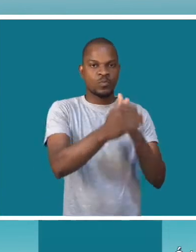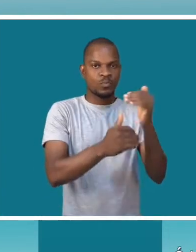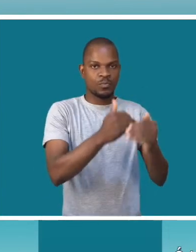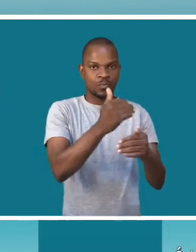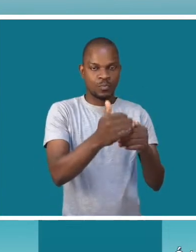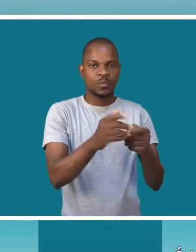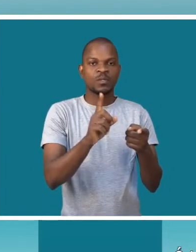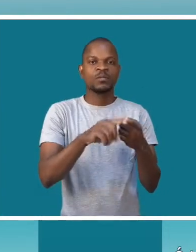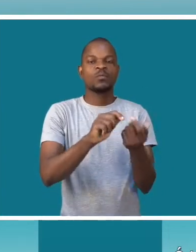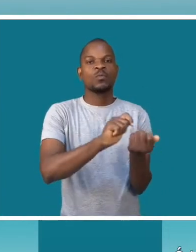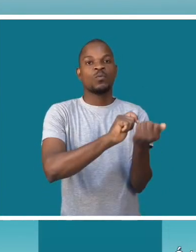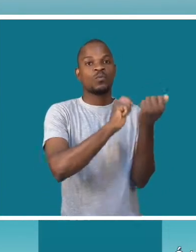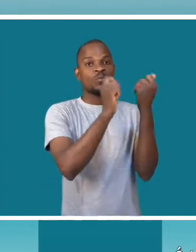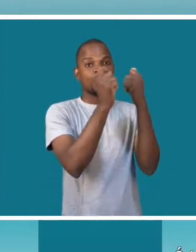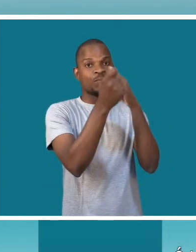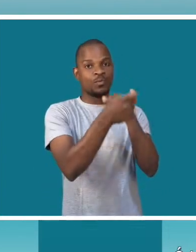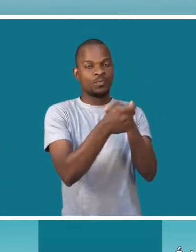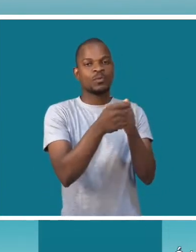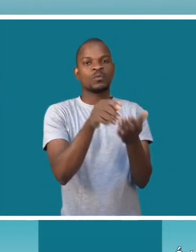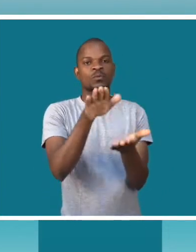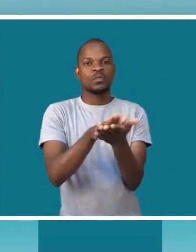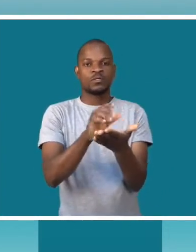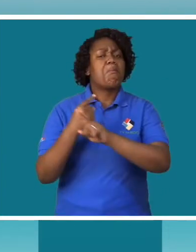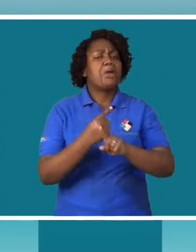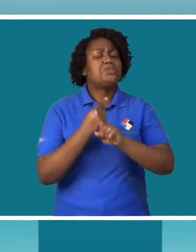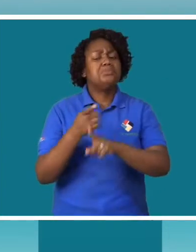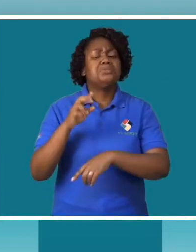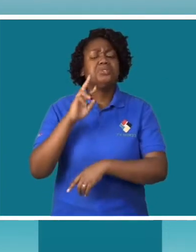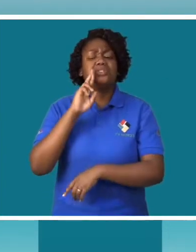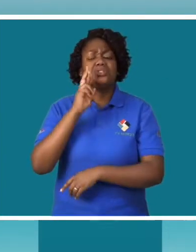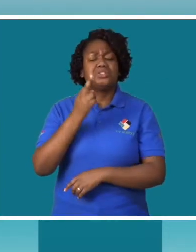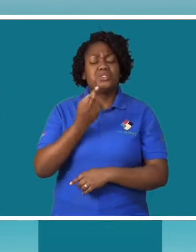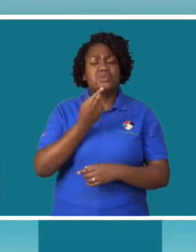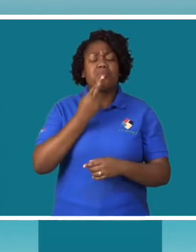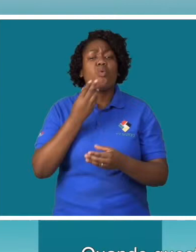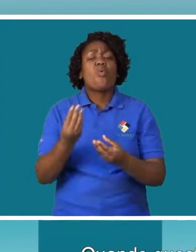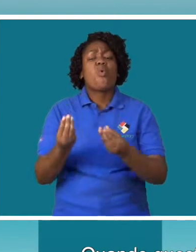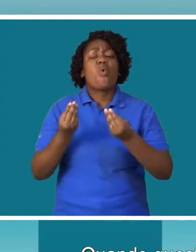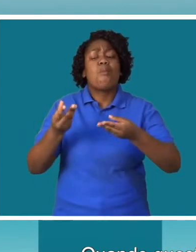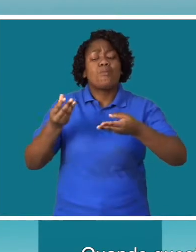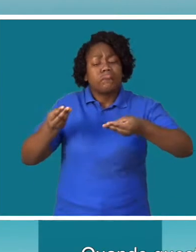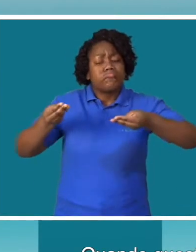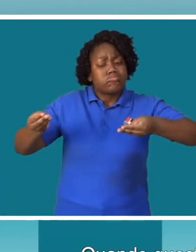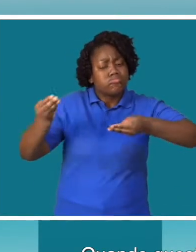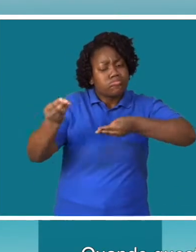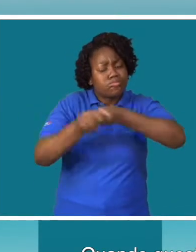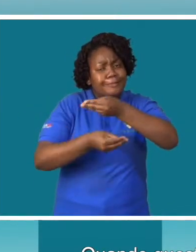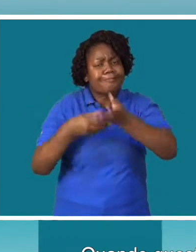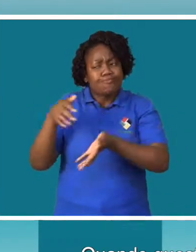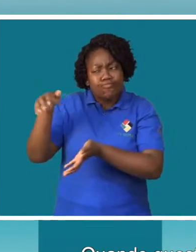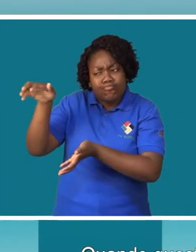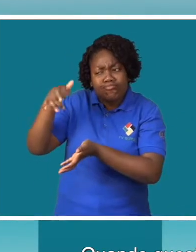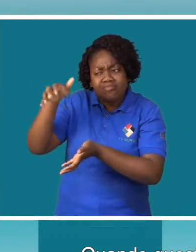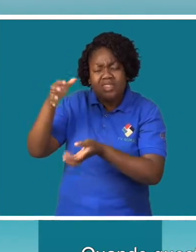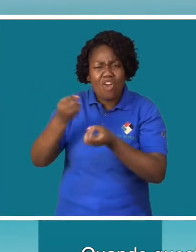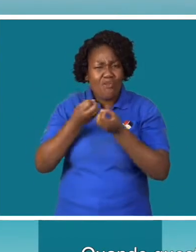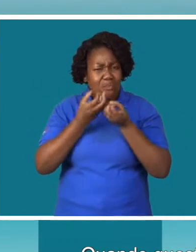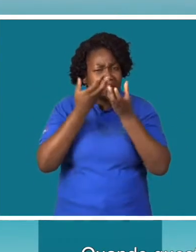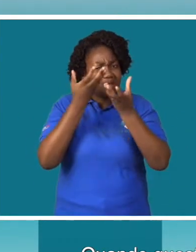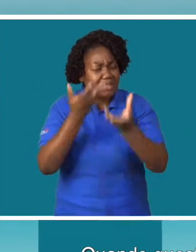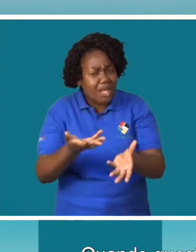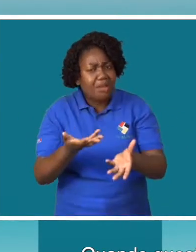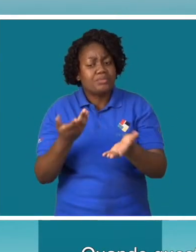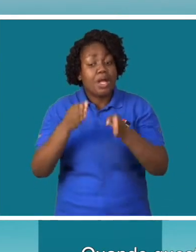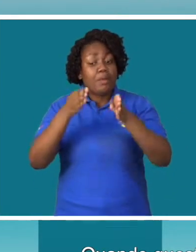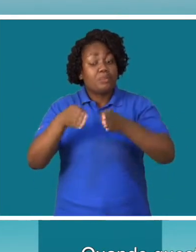trazer uma certa mudança nas nossas escolas. Quando questionados sobre como partilhar esta informação